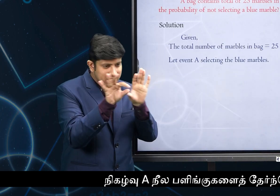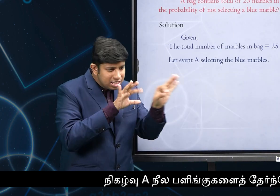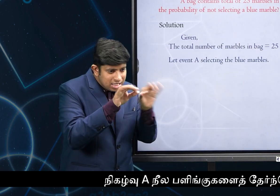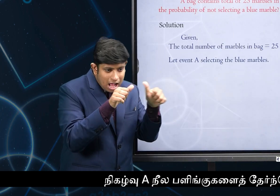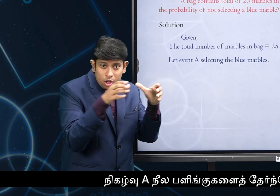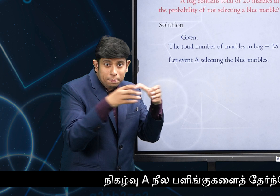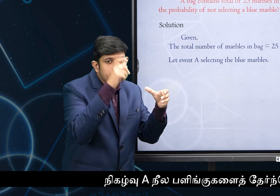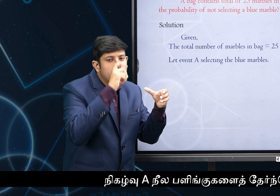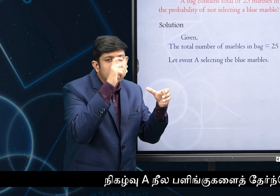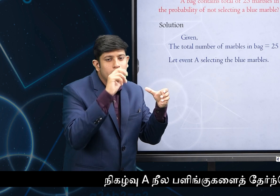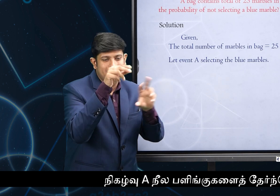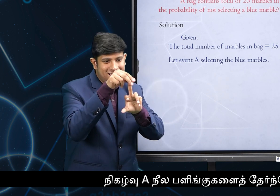பளிங்குகளை தேர்ந்தெடுக்கட்டும்.